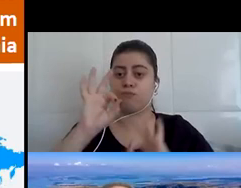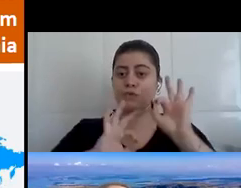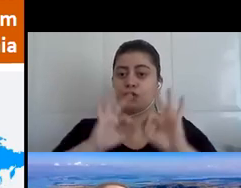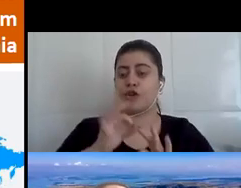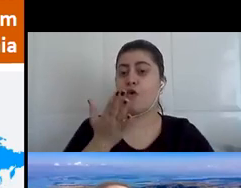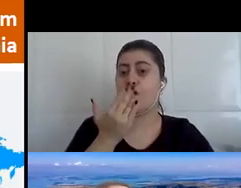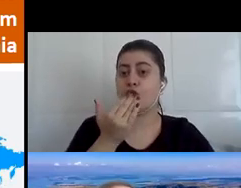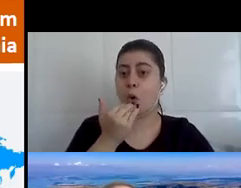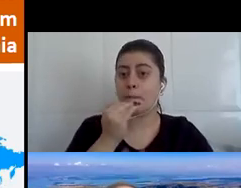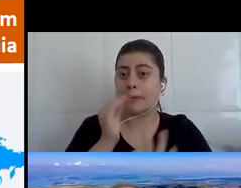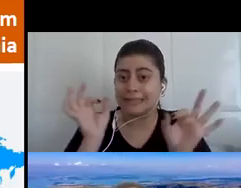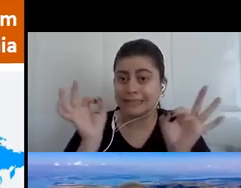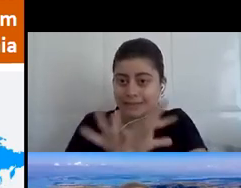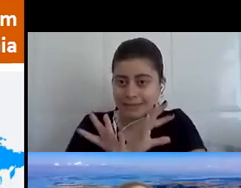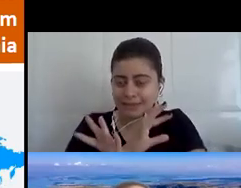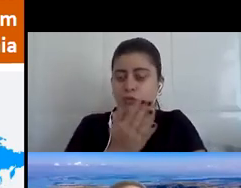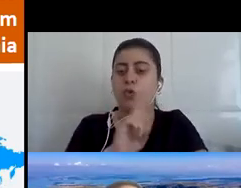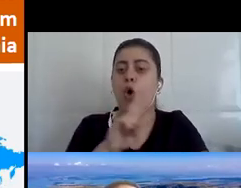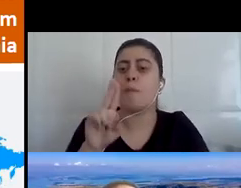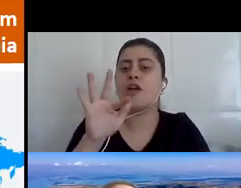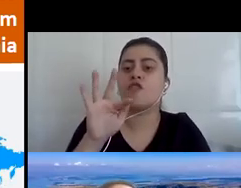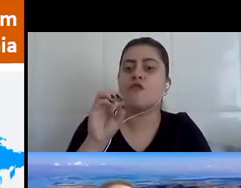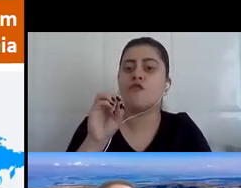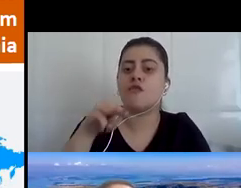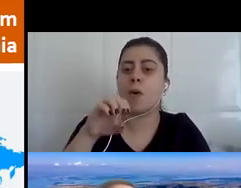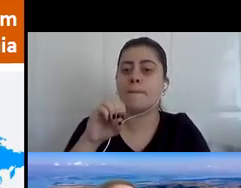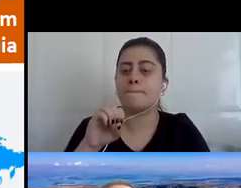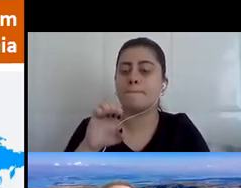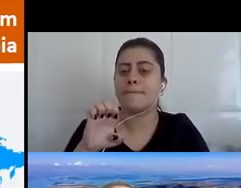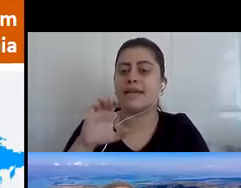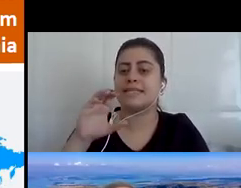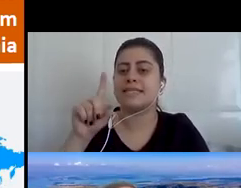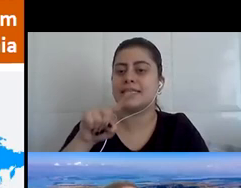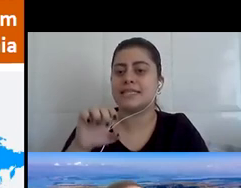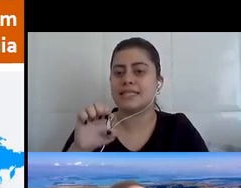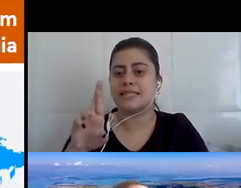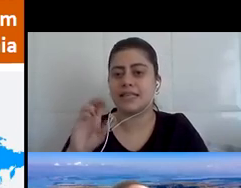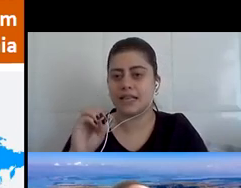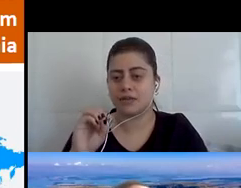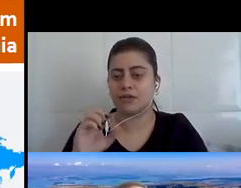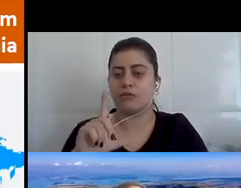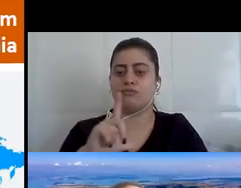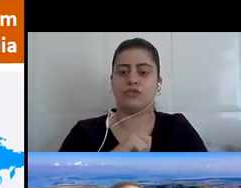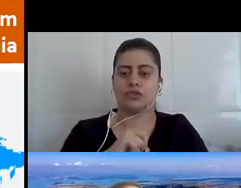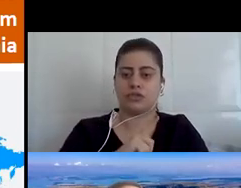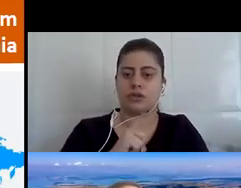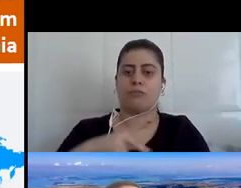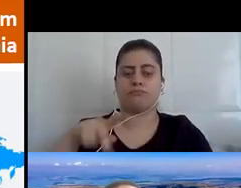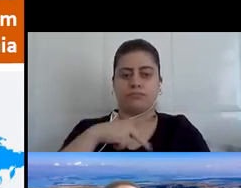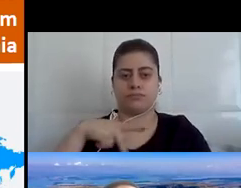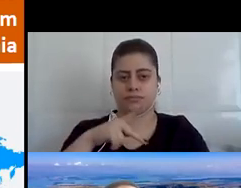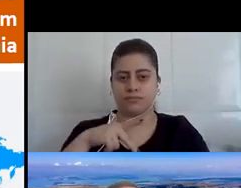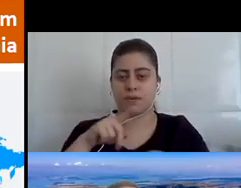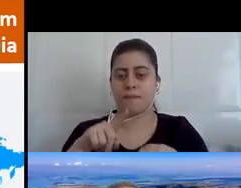esses índices foram bastante revertidos, então a gente tinha uma ausência do país no mapa da fome, mas com a questão da